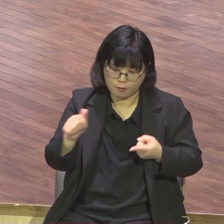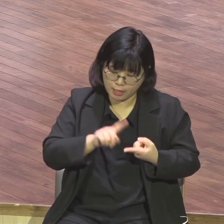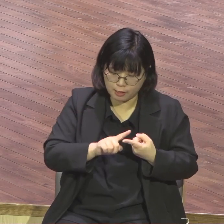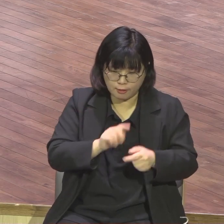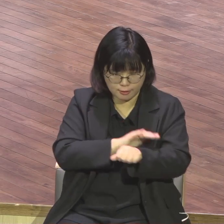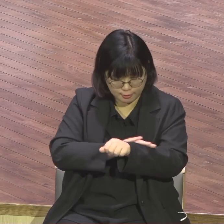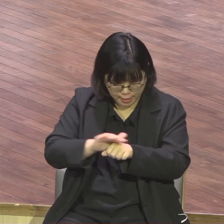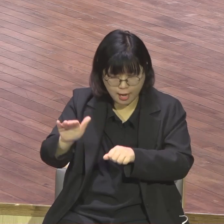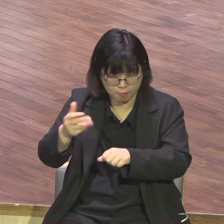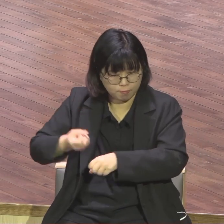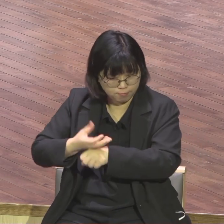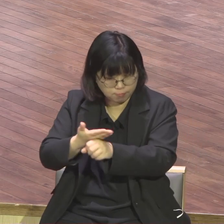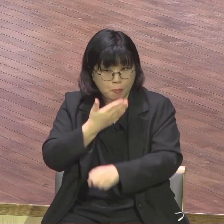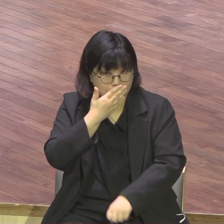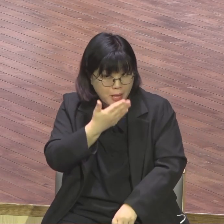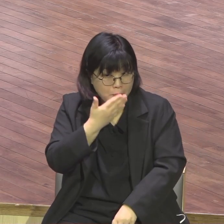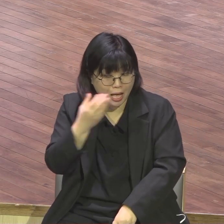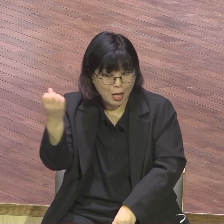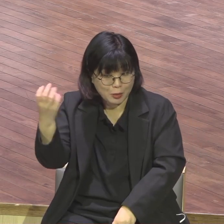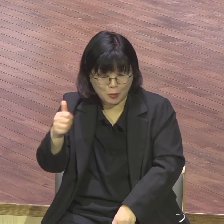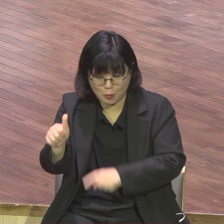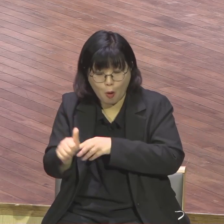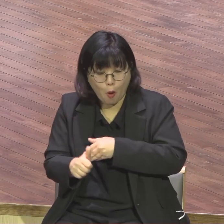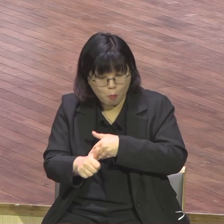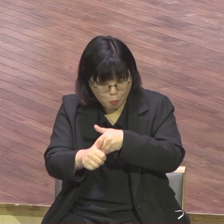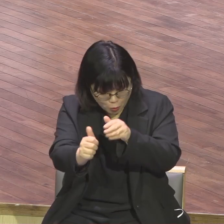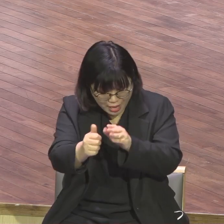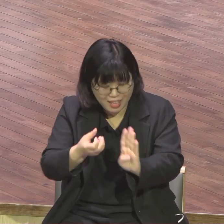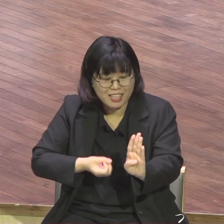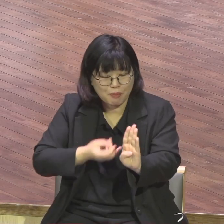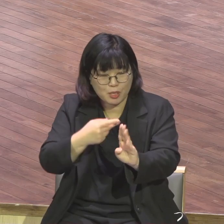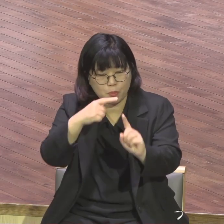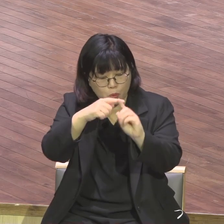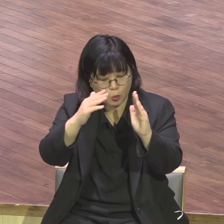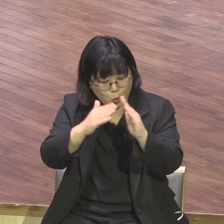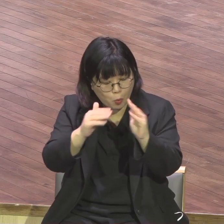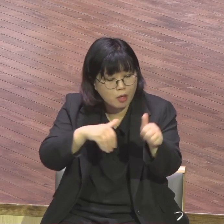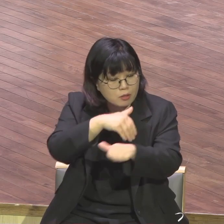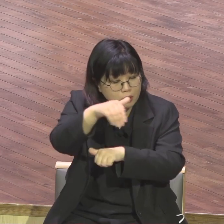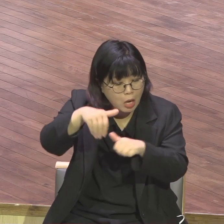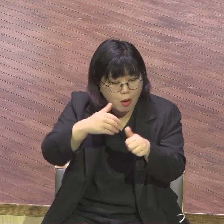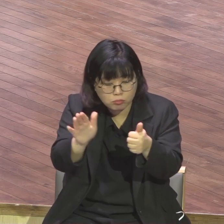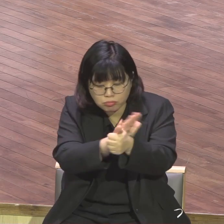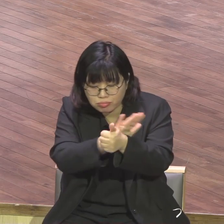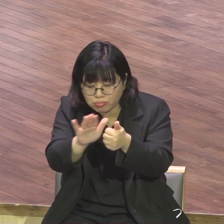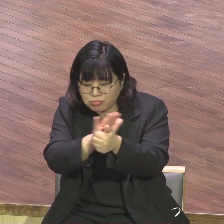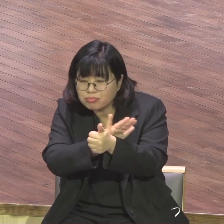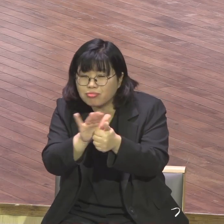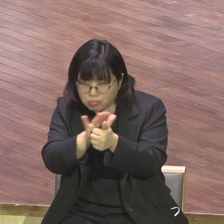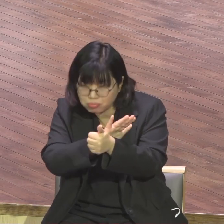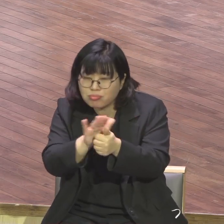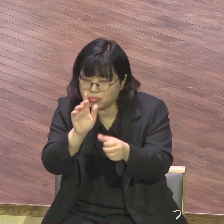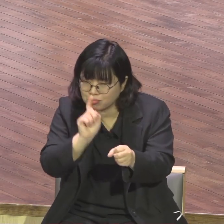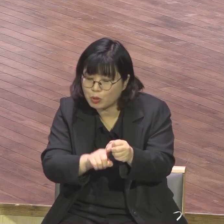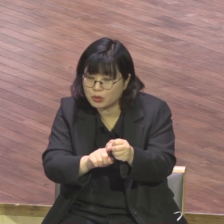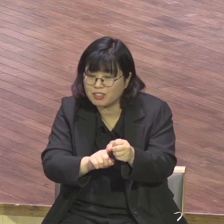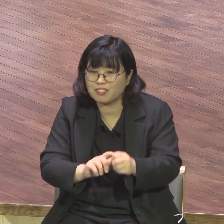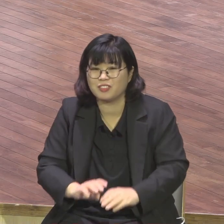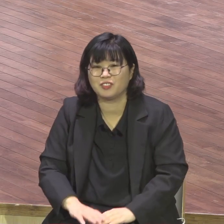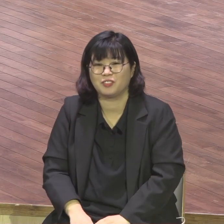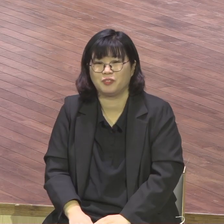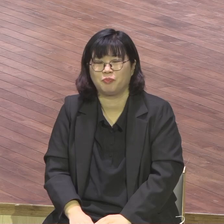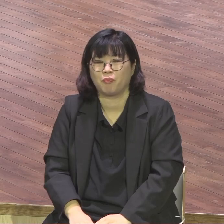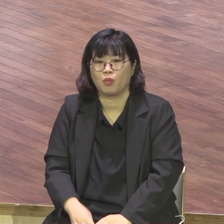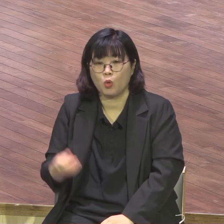성장을 되도록 돕고 하는 돕는 것이 일차적인 목적이고 또 한 가지는 빌립보 교회의 상황을